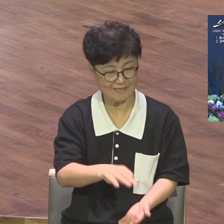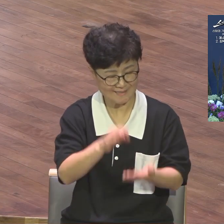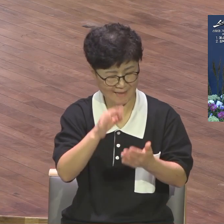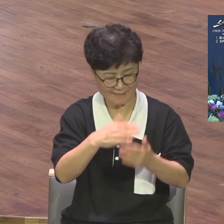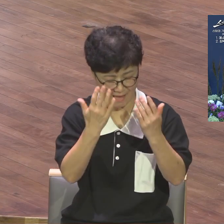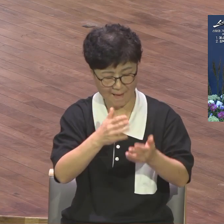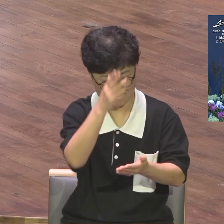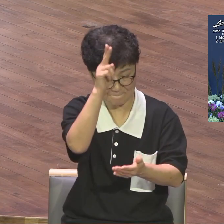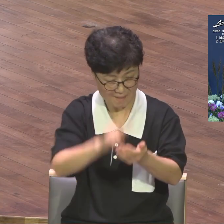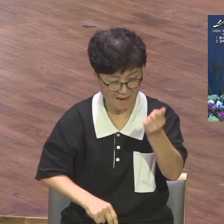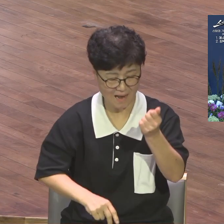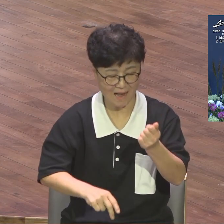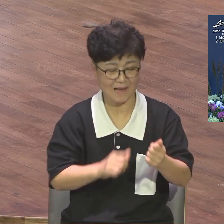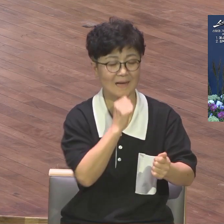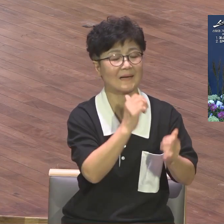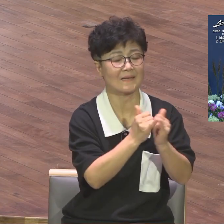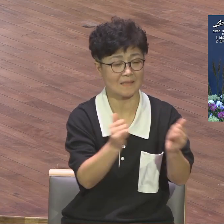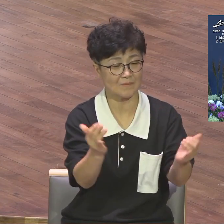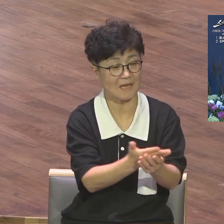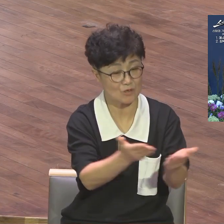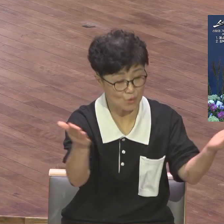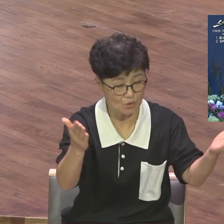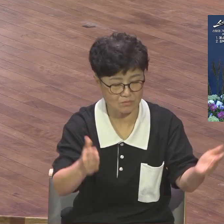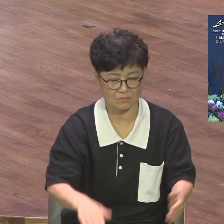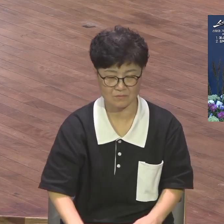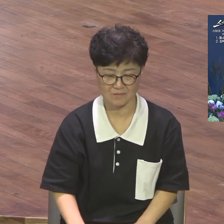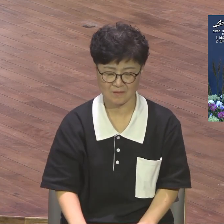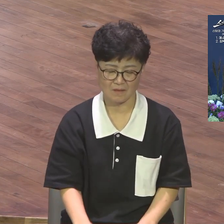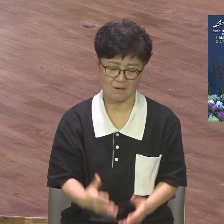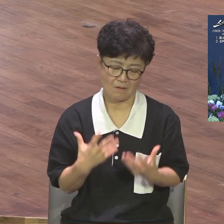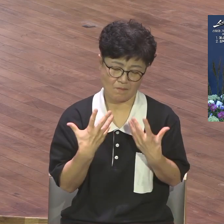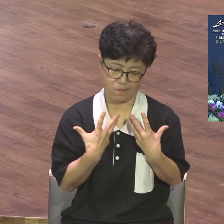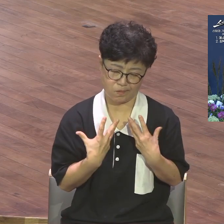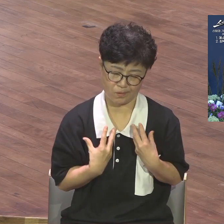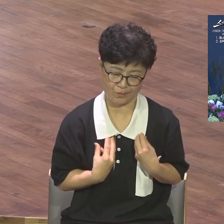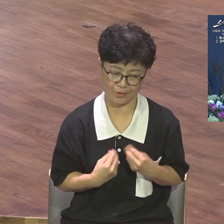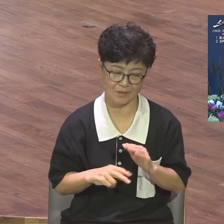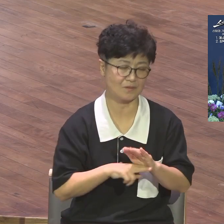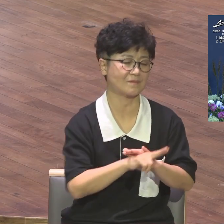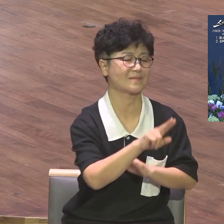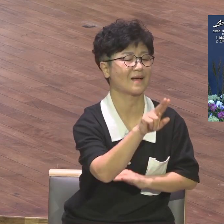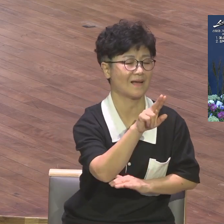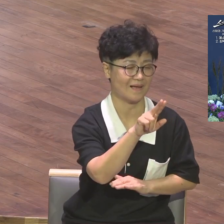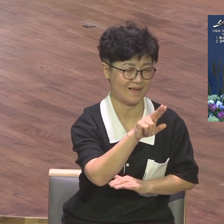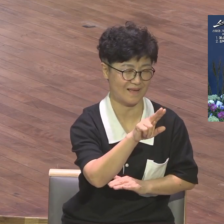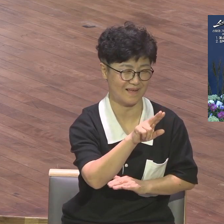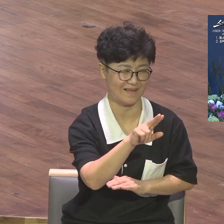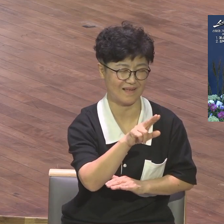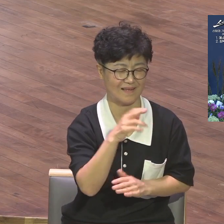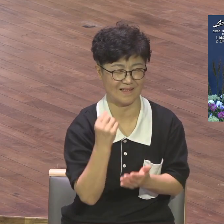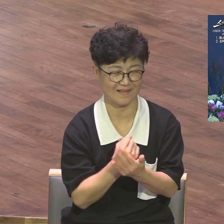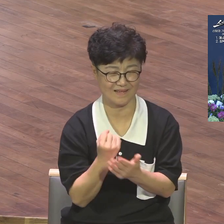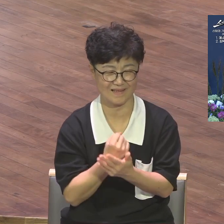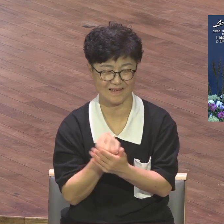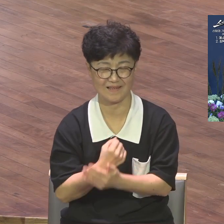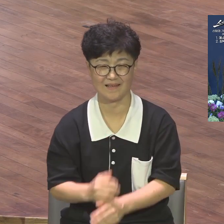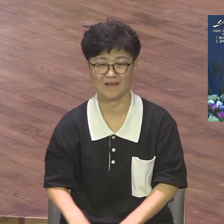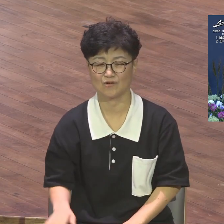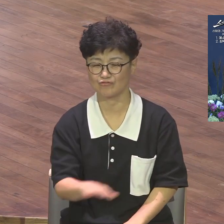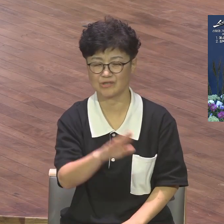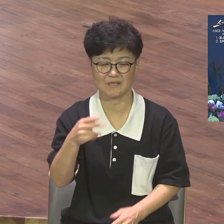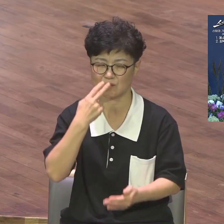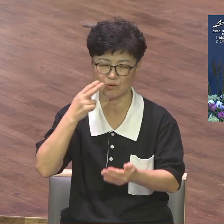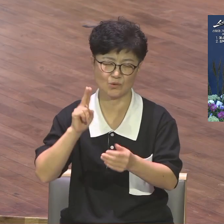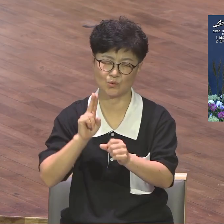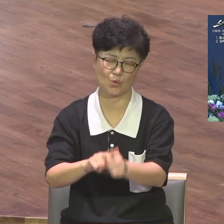나아갈 때는 그냥 되지 않습니다. 반드시 넘어서야 할 것을 넘어서는 도전이 필요한 것입니다. 삭개오와